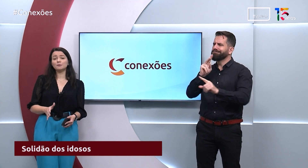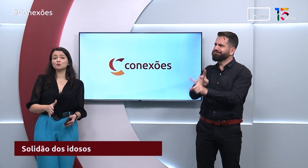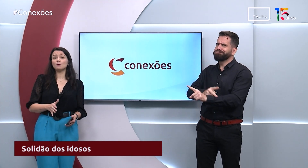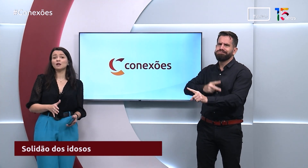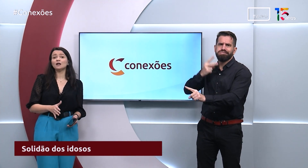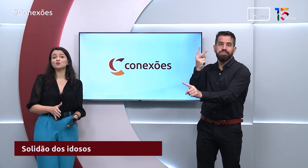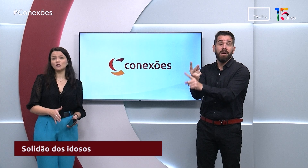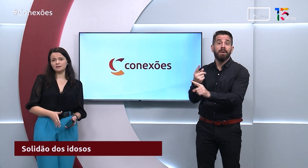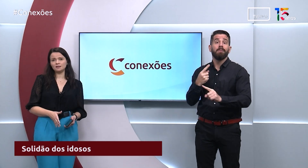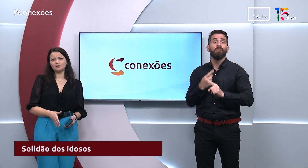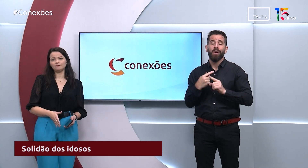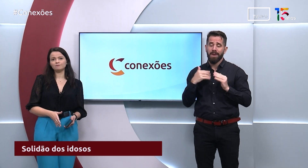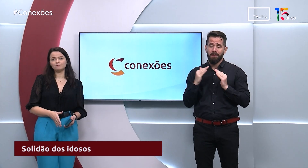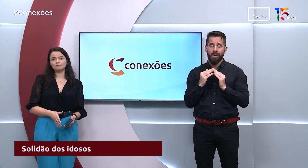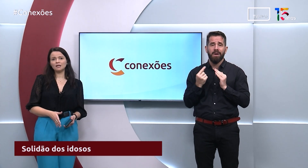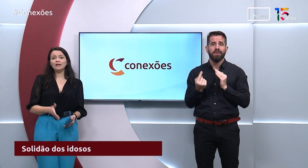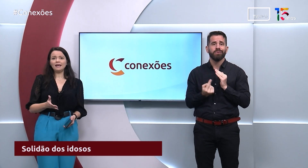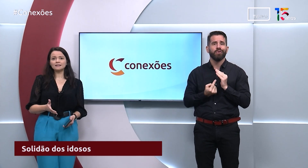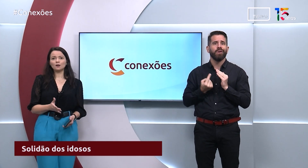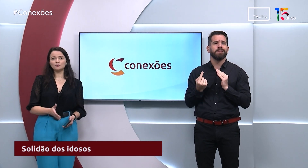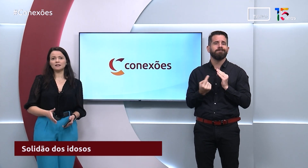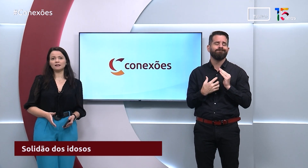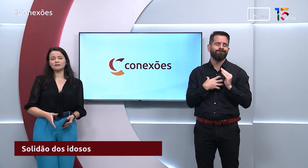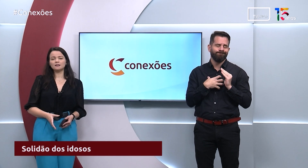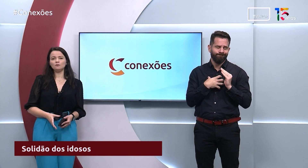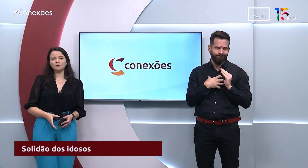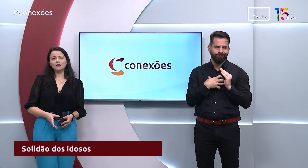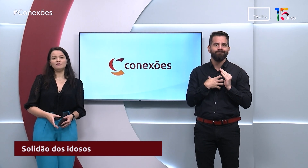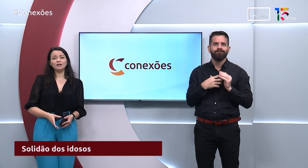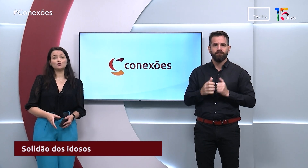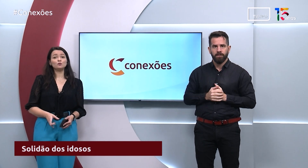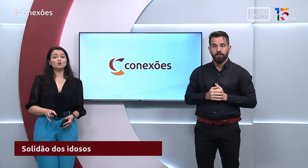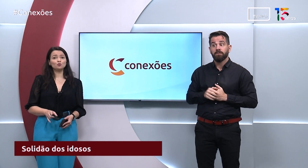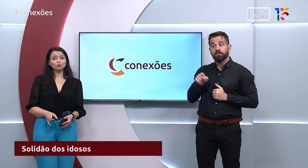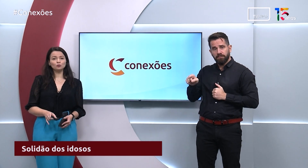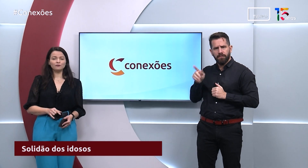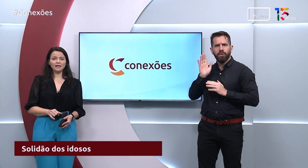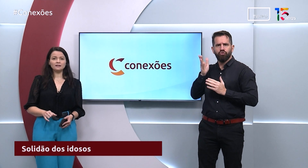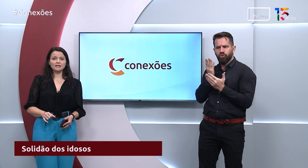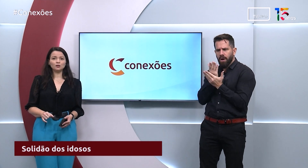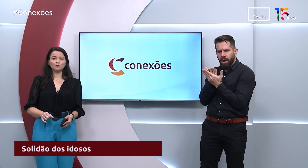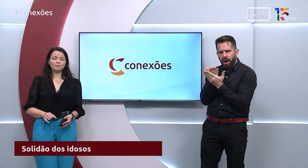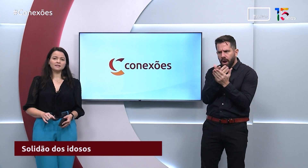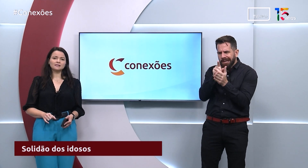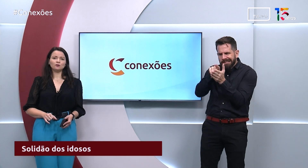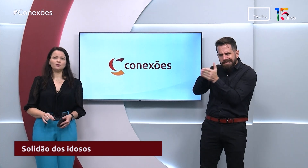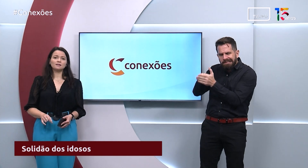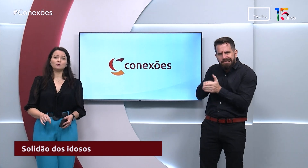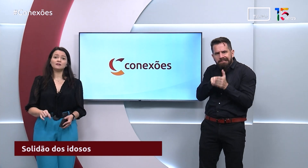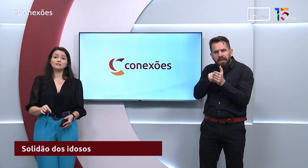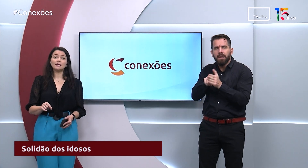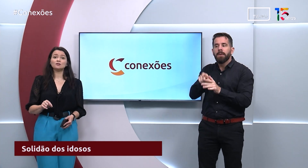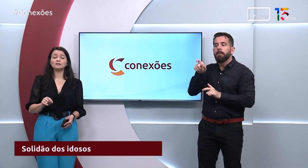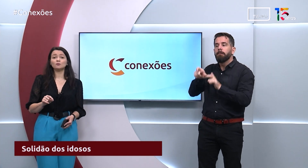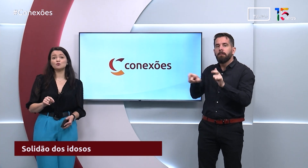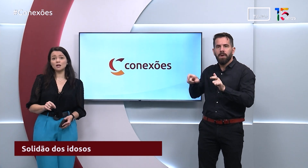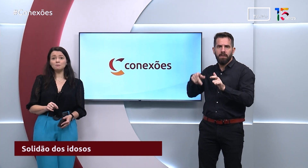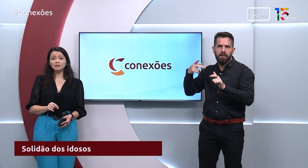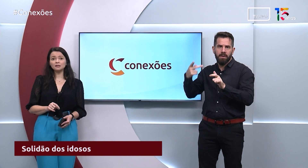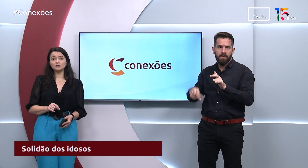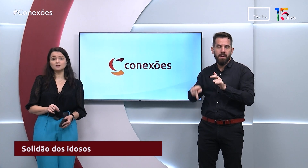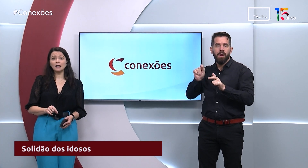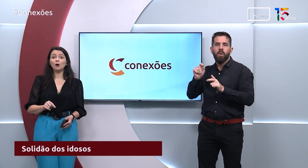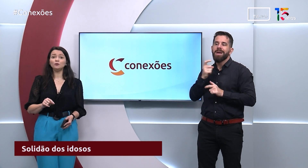fato da pessoa morar sozinha. Essa constatação vem de um estudo que foi realizado por pesquisadores da Universidade Estadual